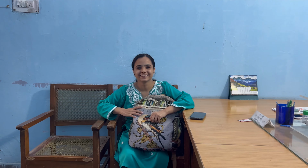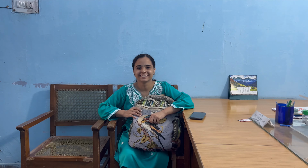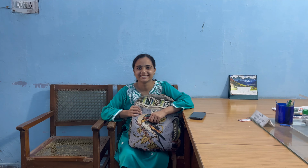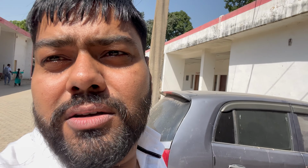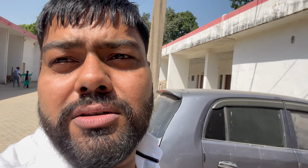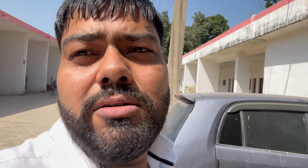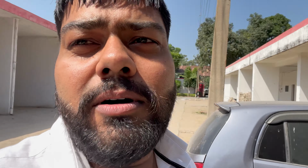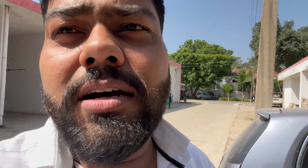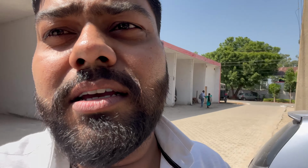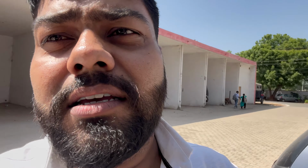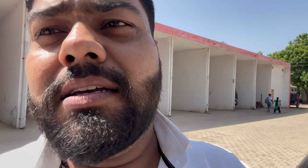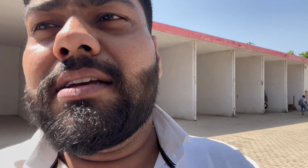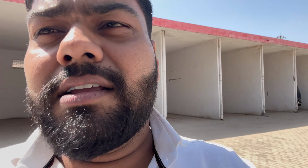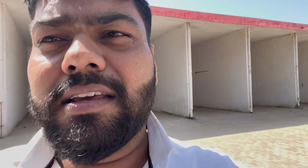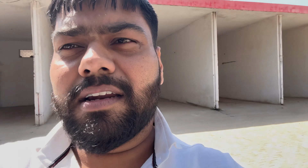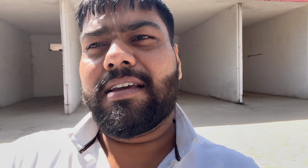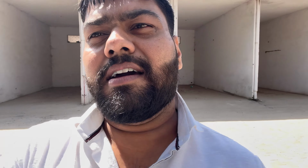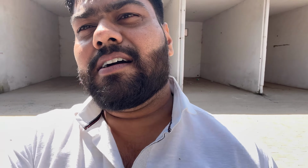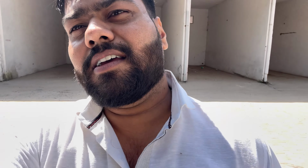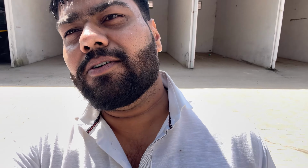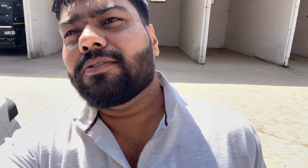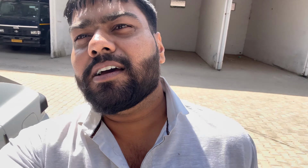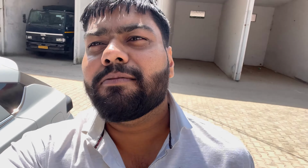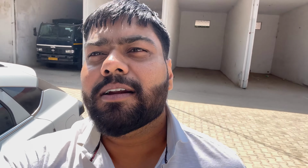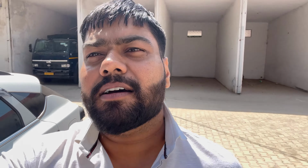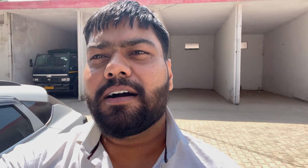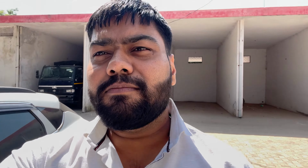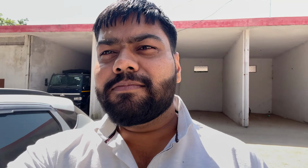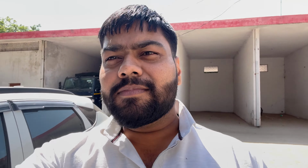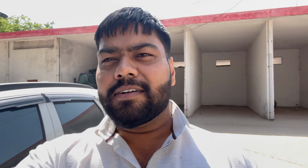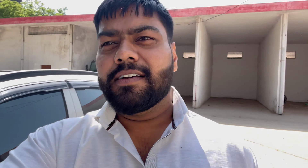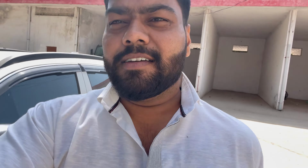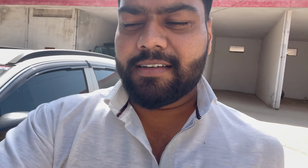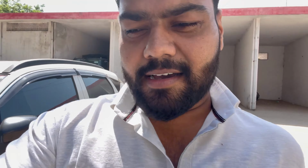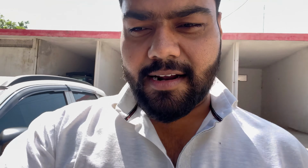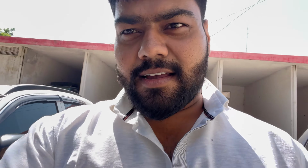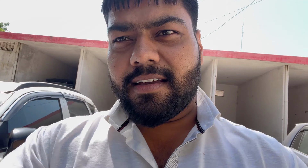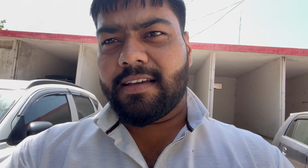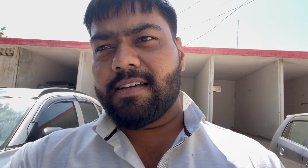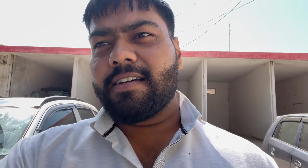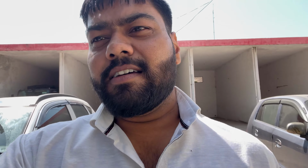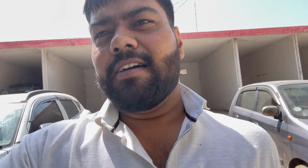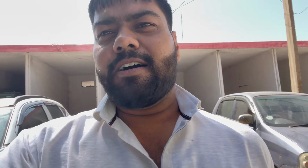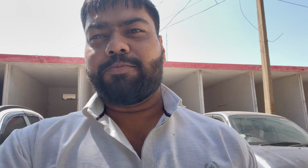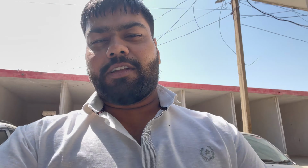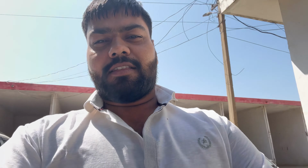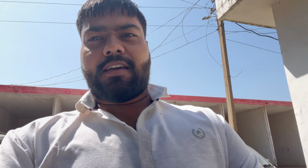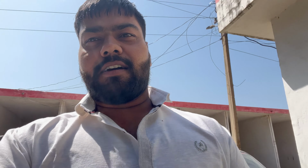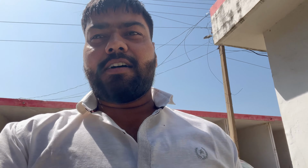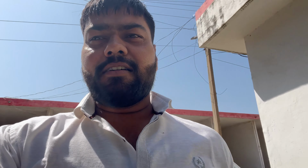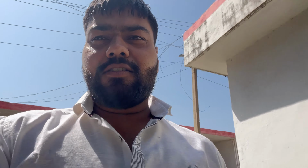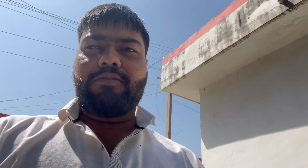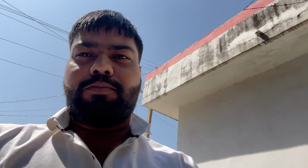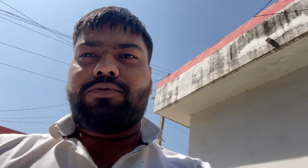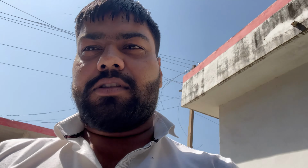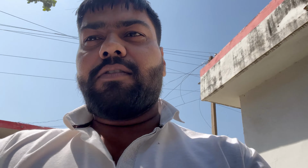चलो सो भाई निकल के आ गए हैं, हो गया हमारा काम, कर आए हैं, अब चलते हैं घर और पहुंचते हैं